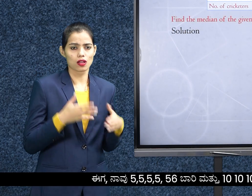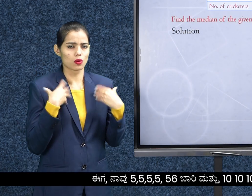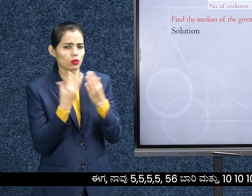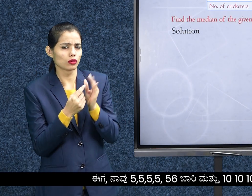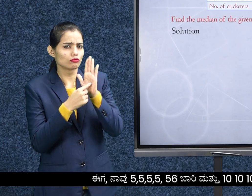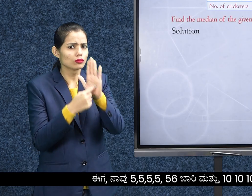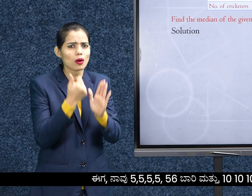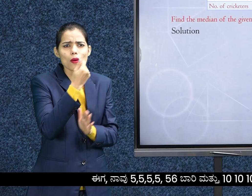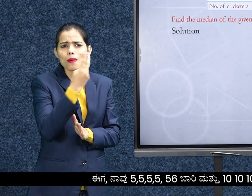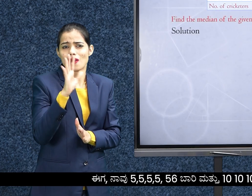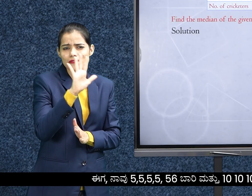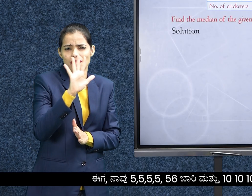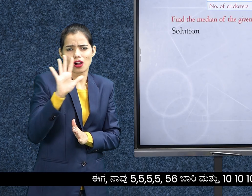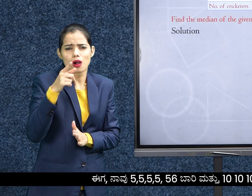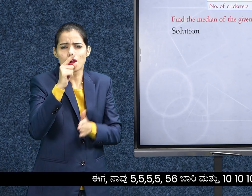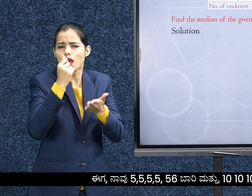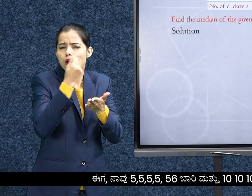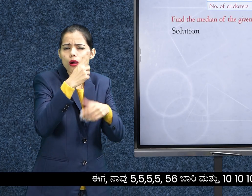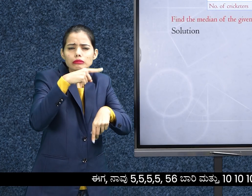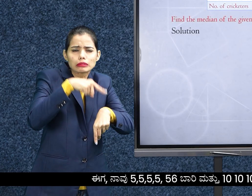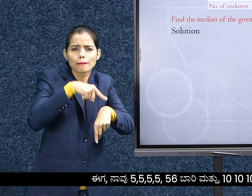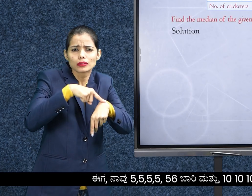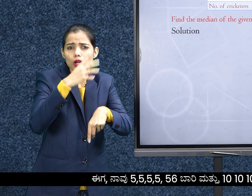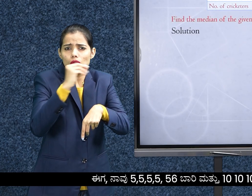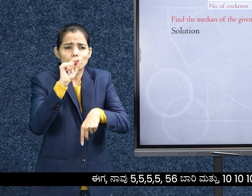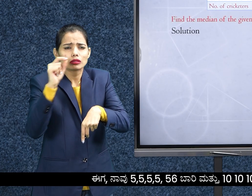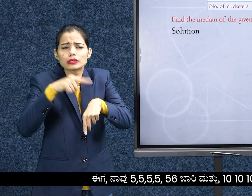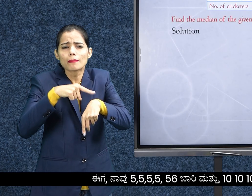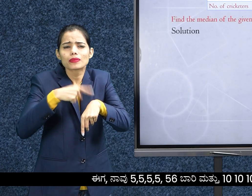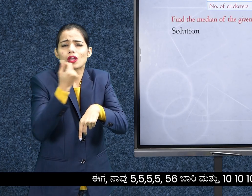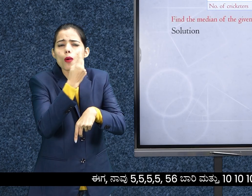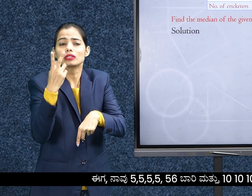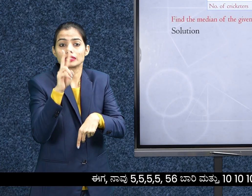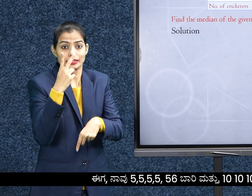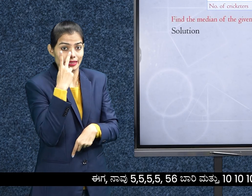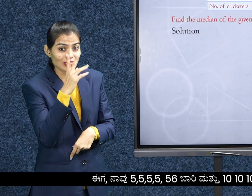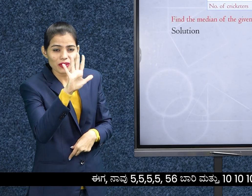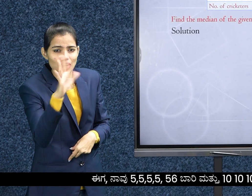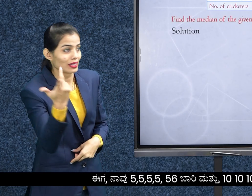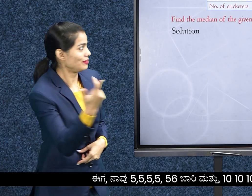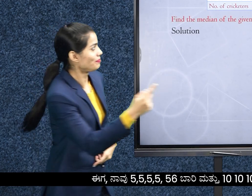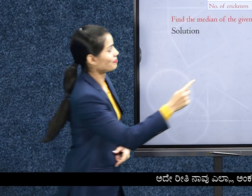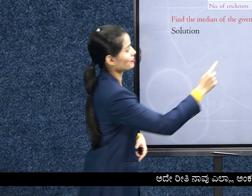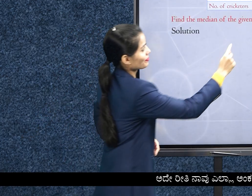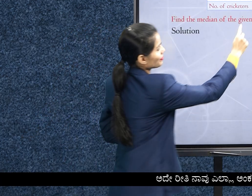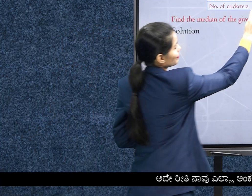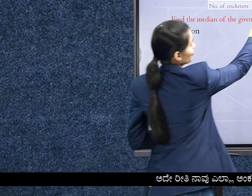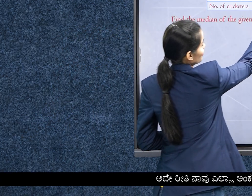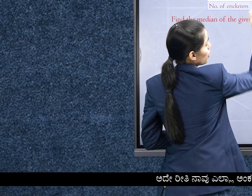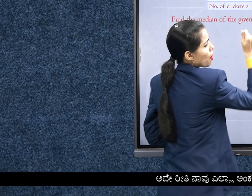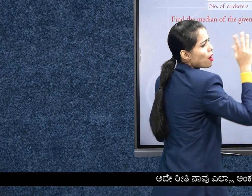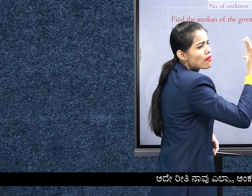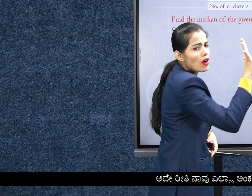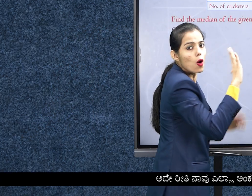ಈಗ ನಾವು 5 5 5 5 56 ಬಾರಿ ಮತ್ತು 10 10 10 ಅನ್ನ 23 ಬಾರಿ ಬರೆಯಬೇಕು ಮತ್ತು ಅದೇ ರೀತಿ ನಾವು